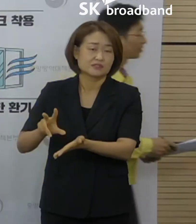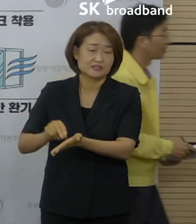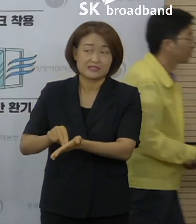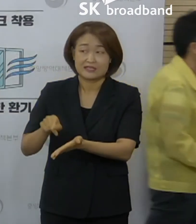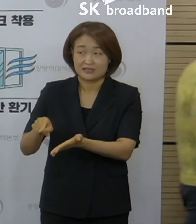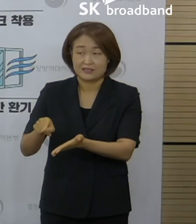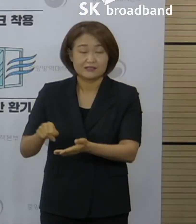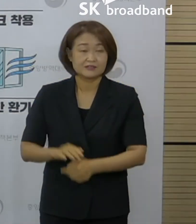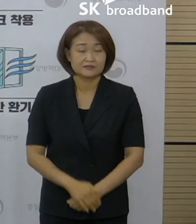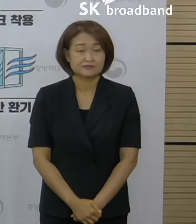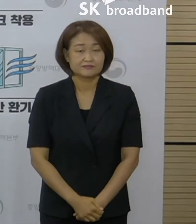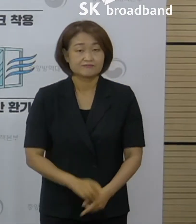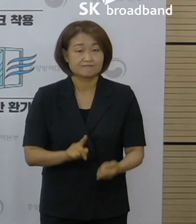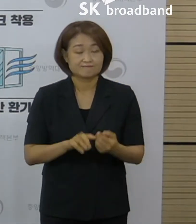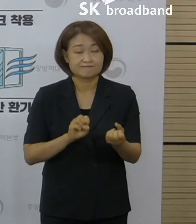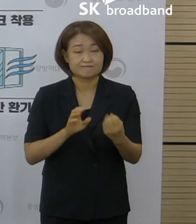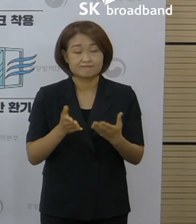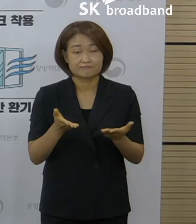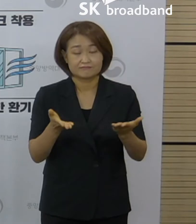이상반응조사팀장이었습니다.